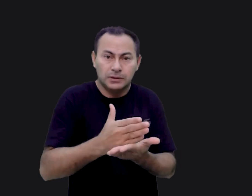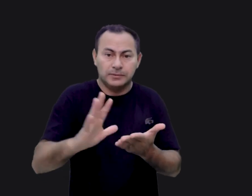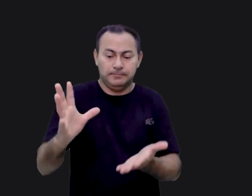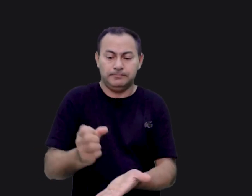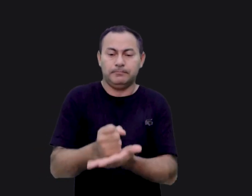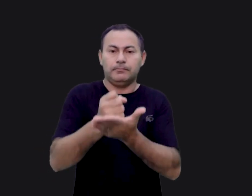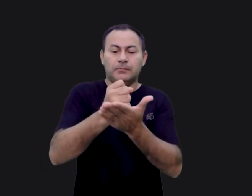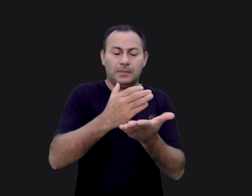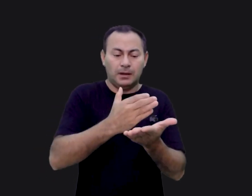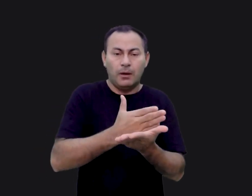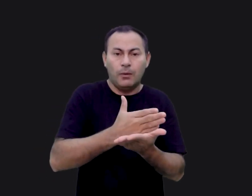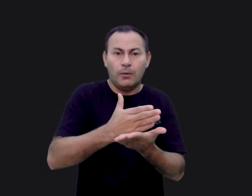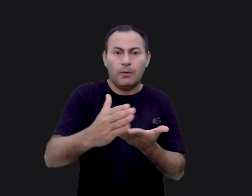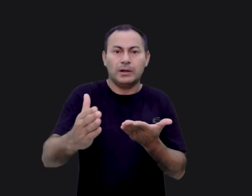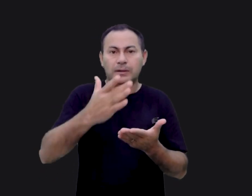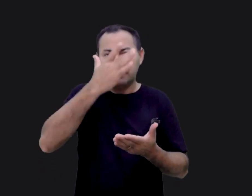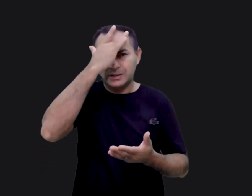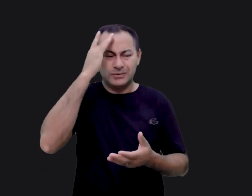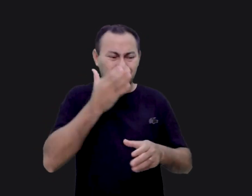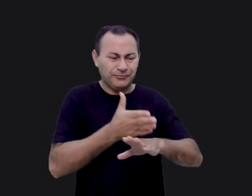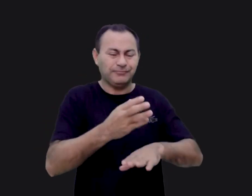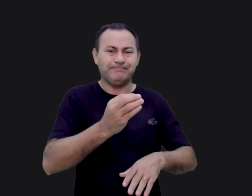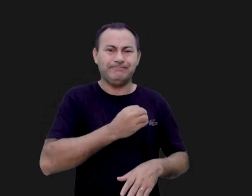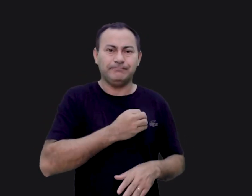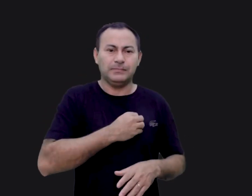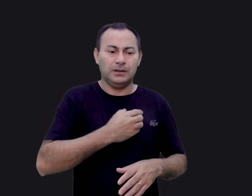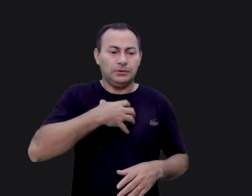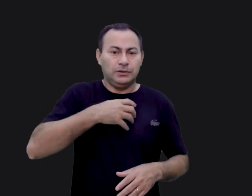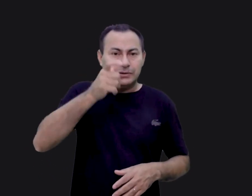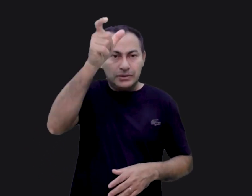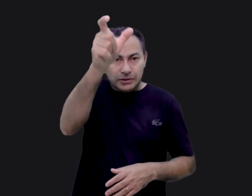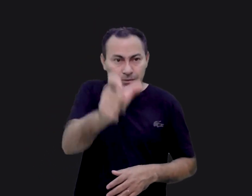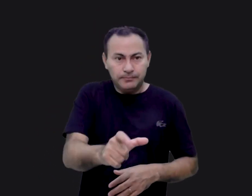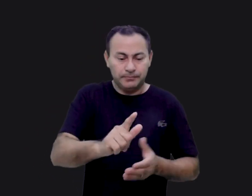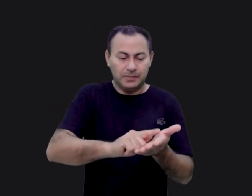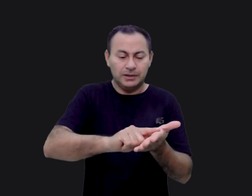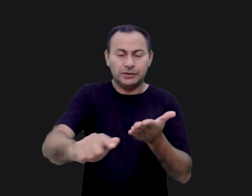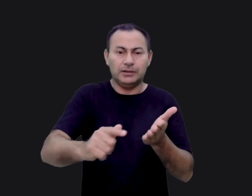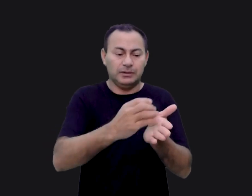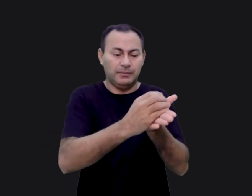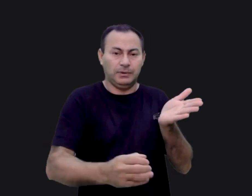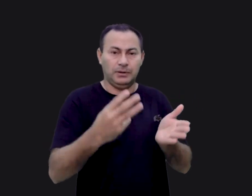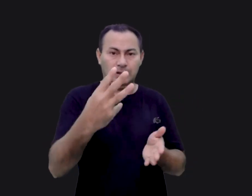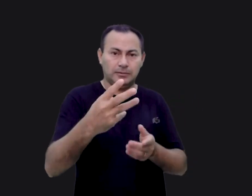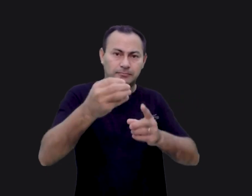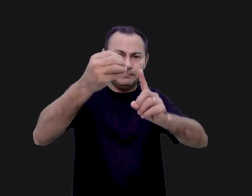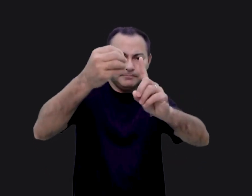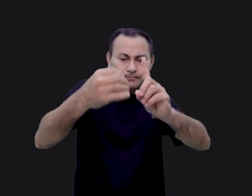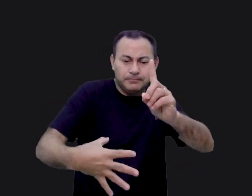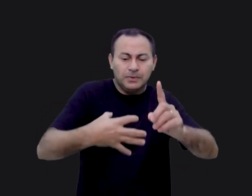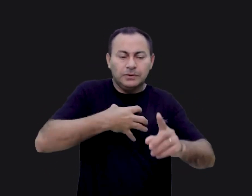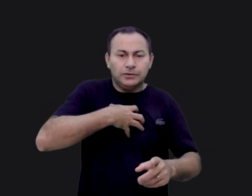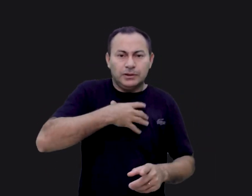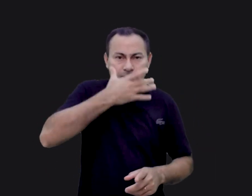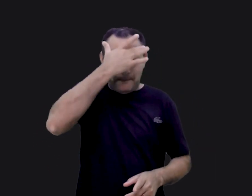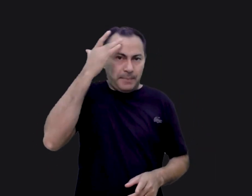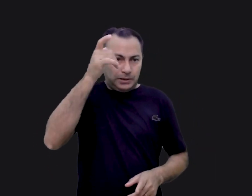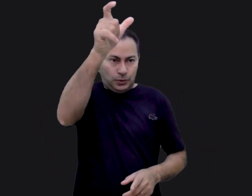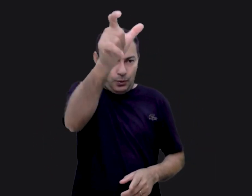da salvação. A origem da queda do homem está no seu caráter. Gênesis capítulo 3 descreve o caráter do homem,